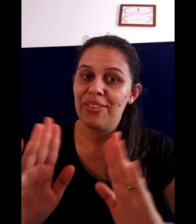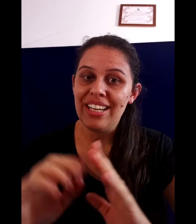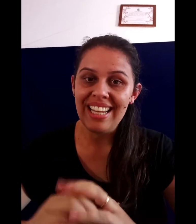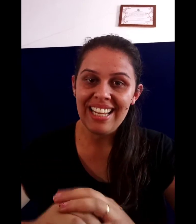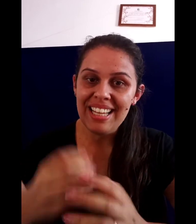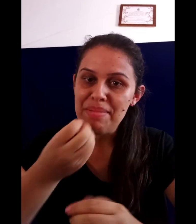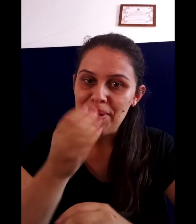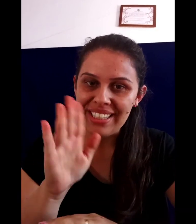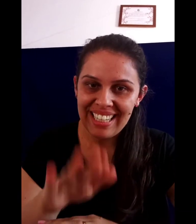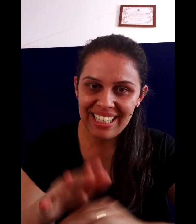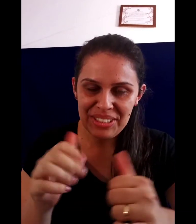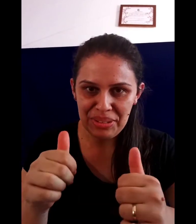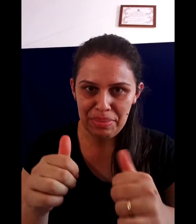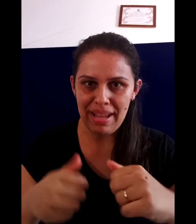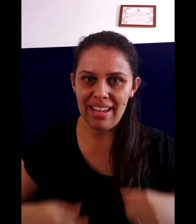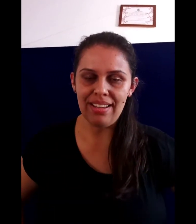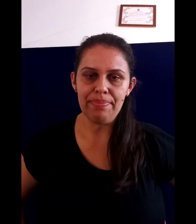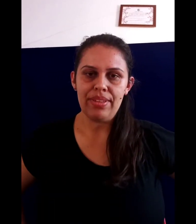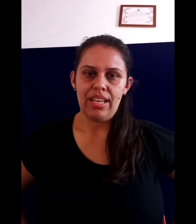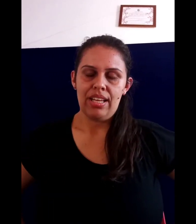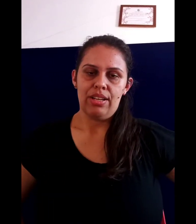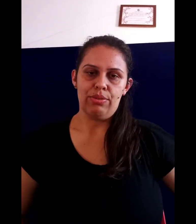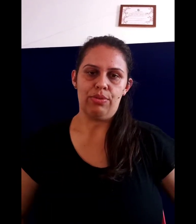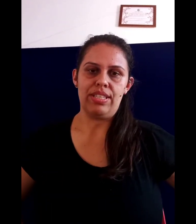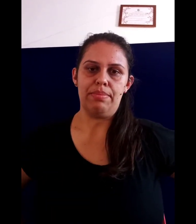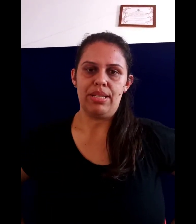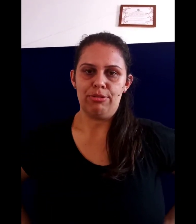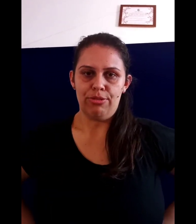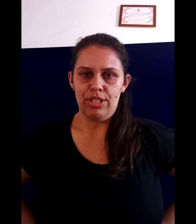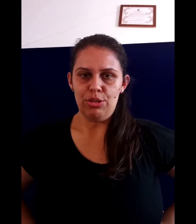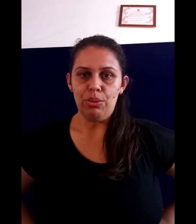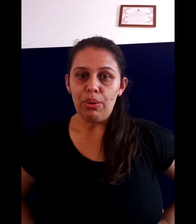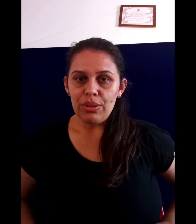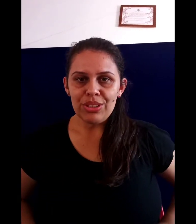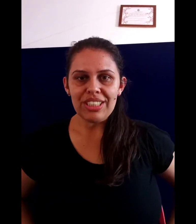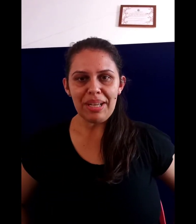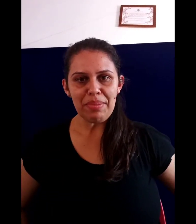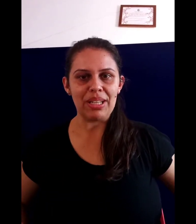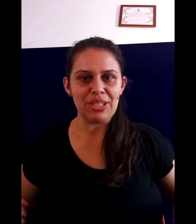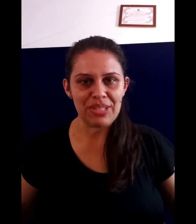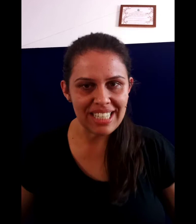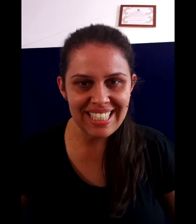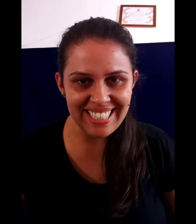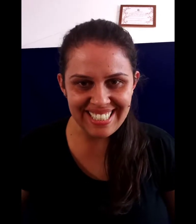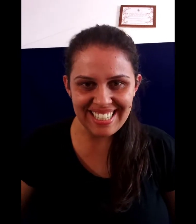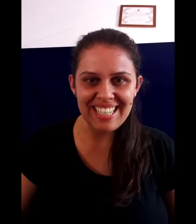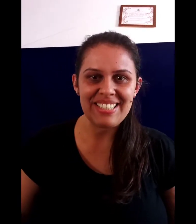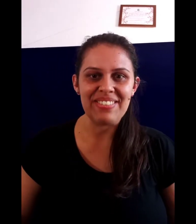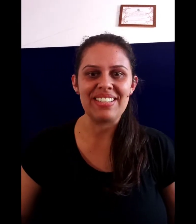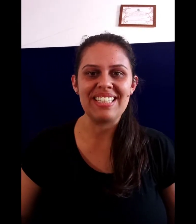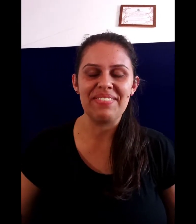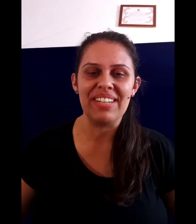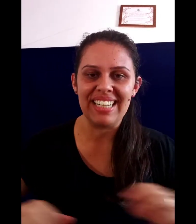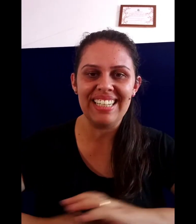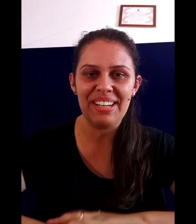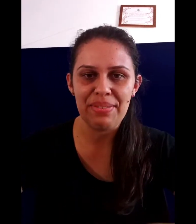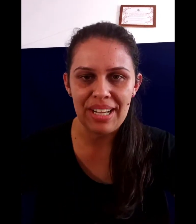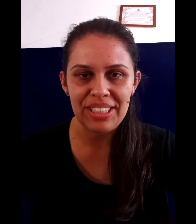Oi, Lília, boa tarde, tudo bem? Vou fazer mais um vídeo hoje, né, pra deixar você descansar esse final de semana, não ficar cheio